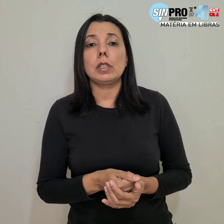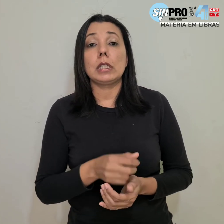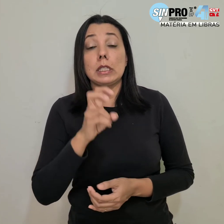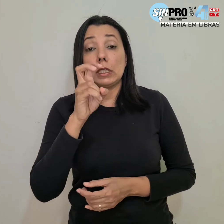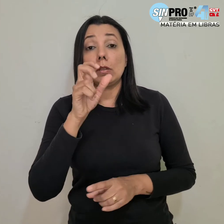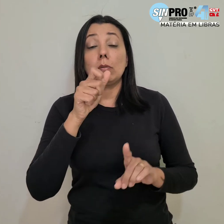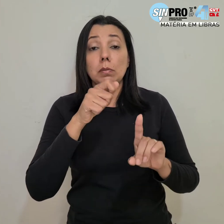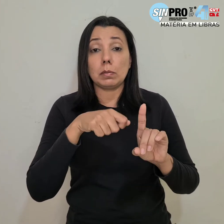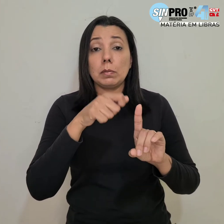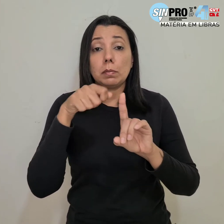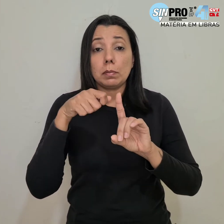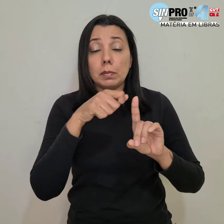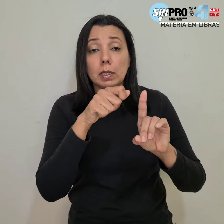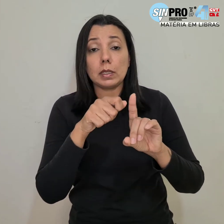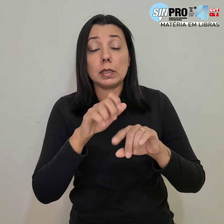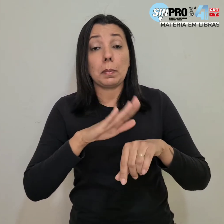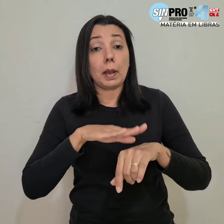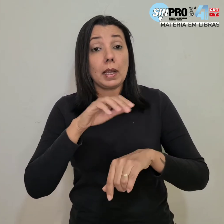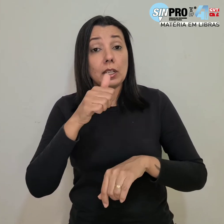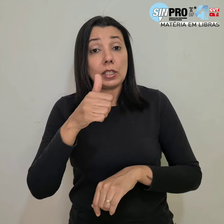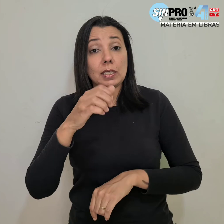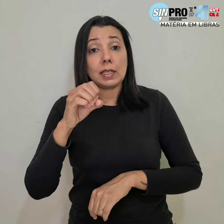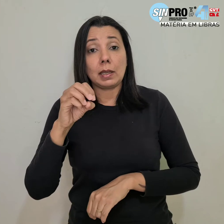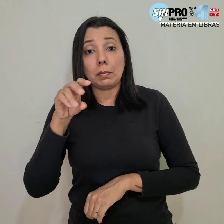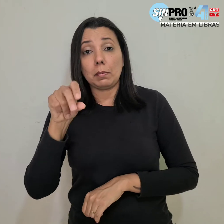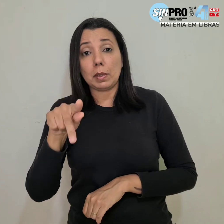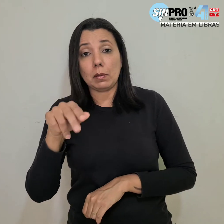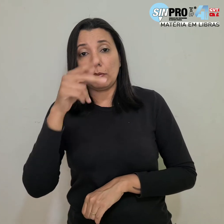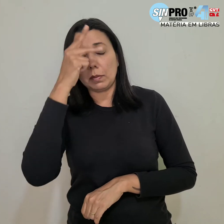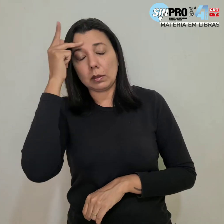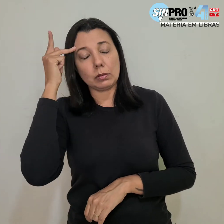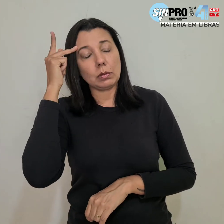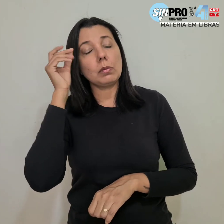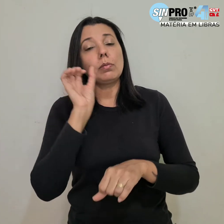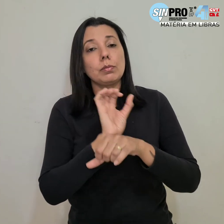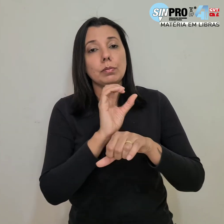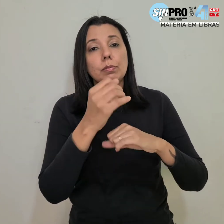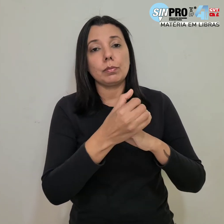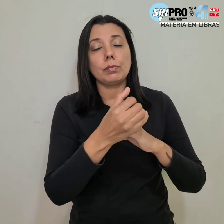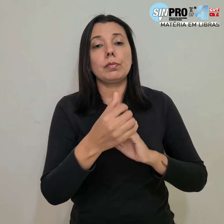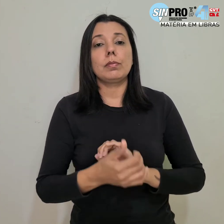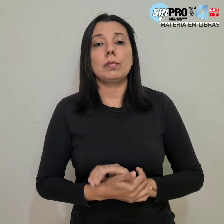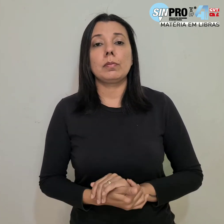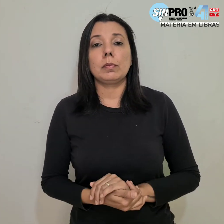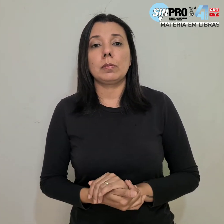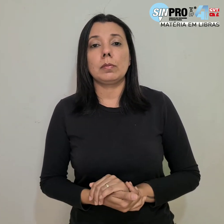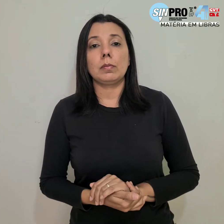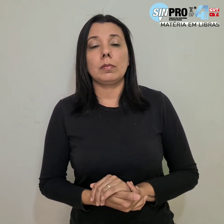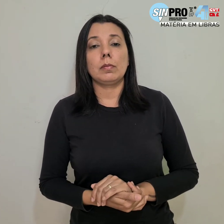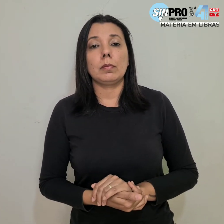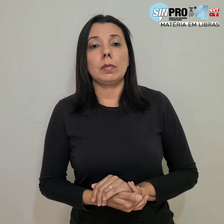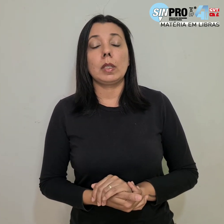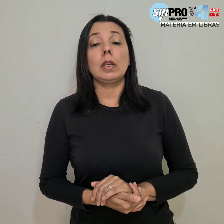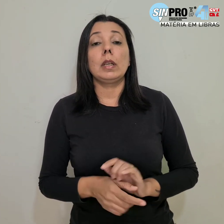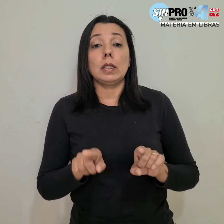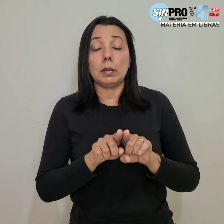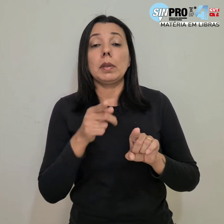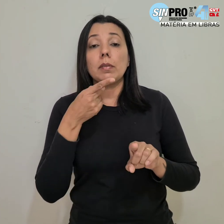apenas 5 meses, de mais de 100 mil pessoas de Covid-19. A agência afirma que,